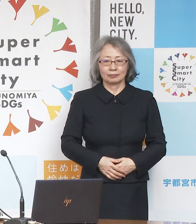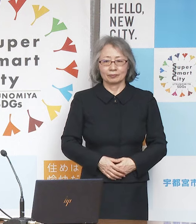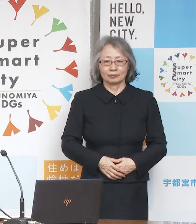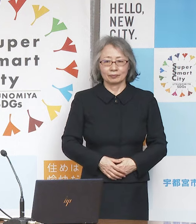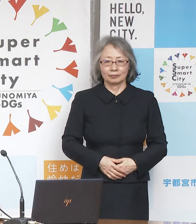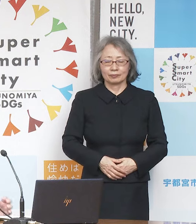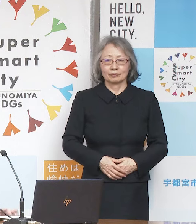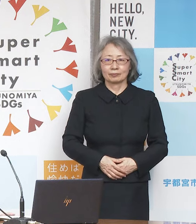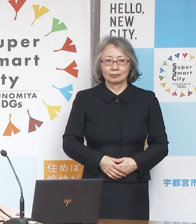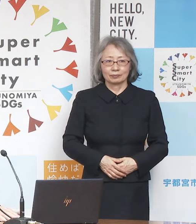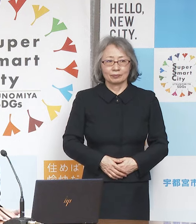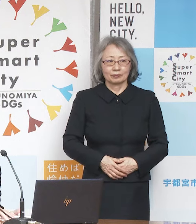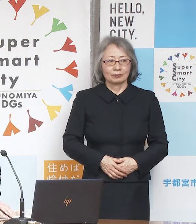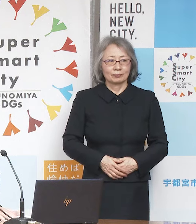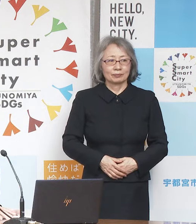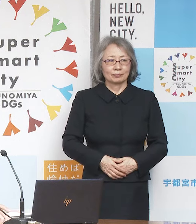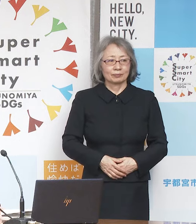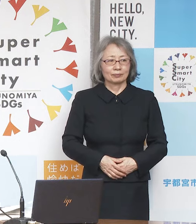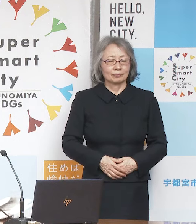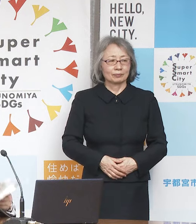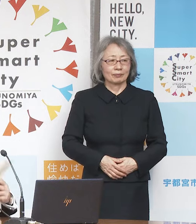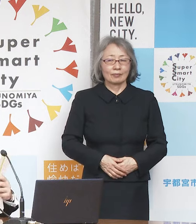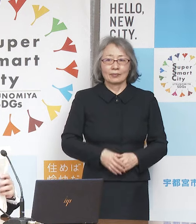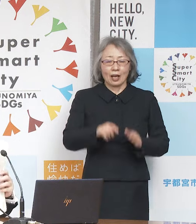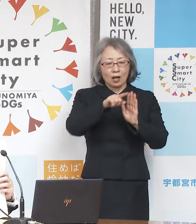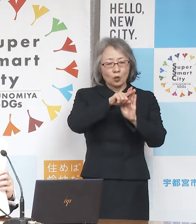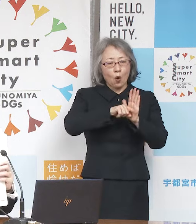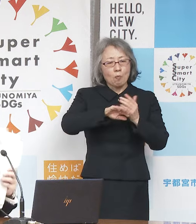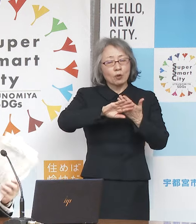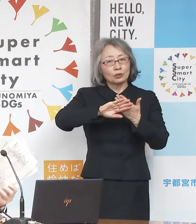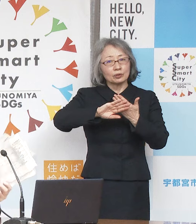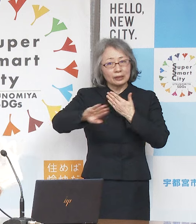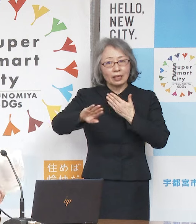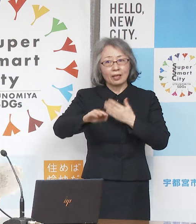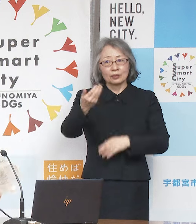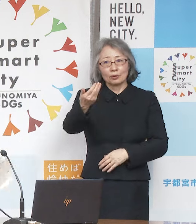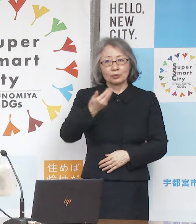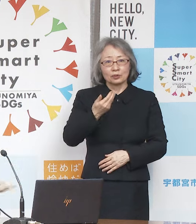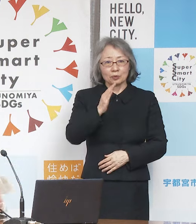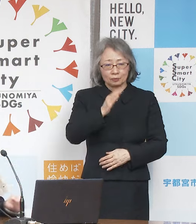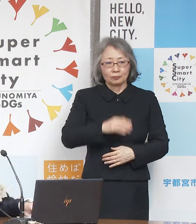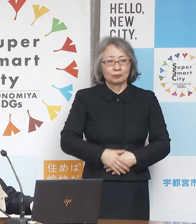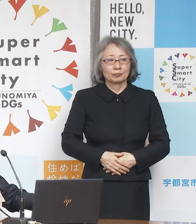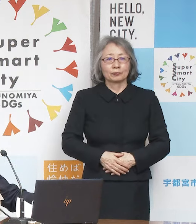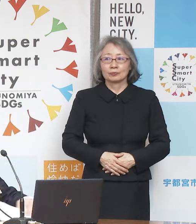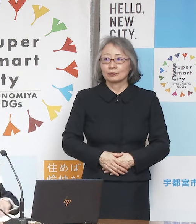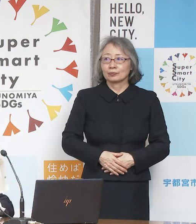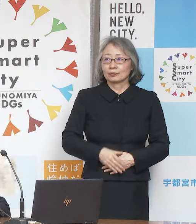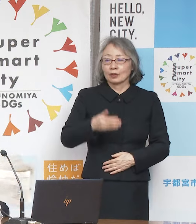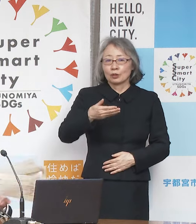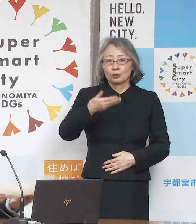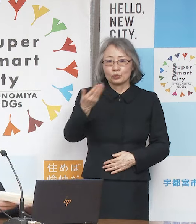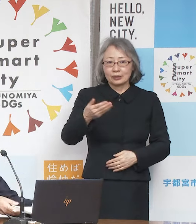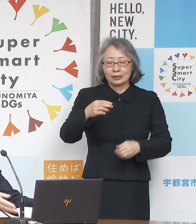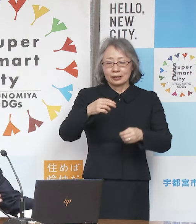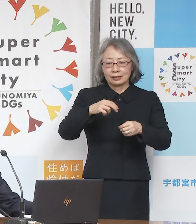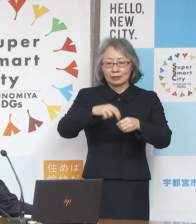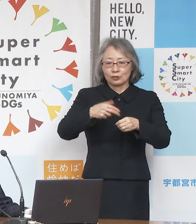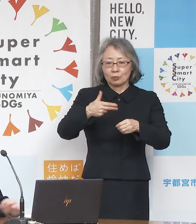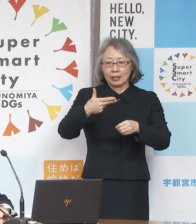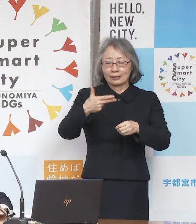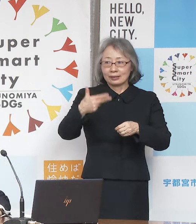かあのとこ以外のところで者から転いますえ次期市長戦に